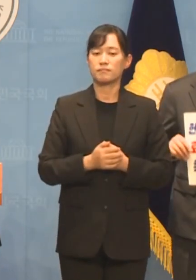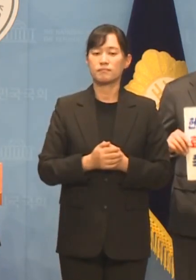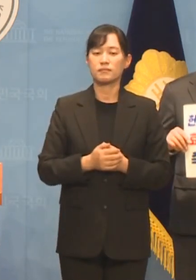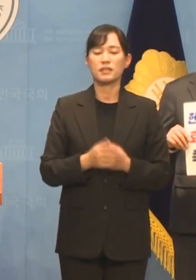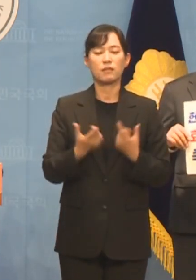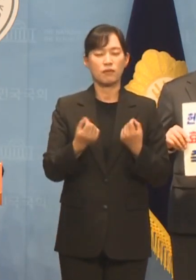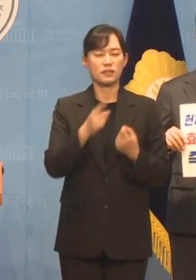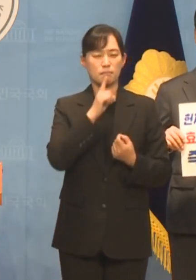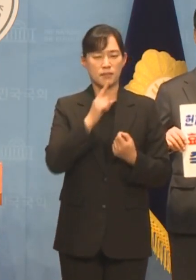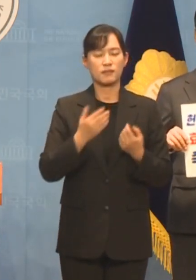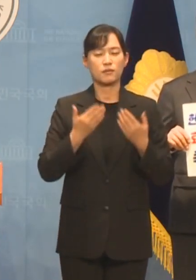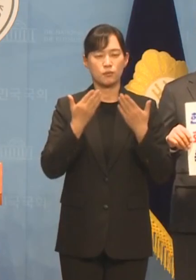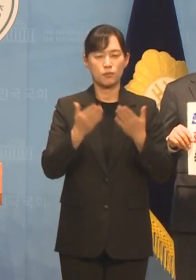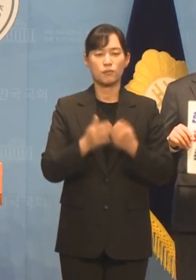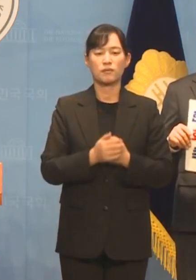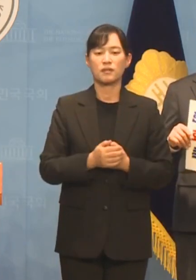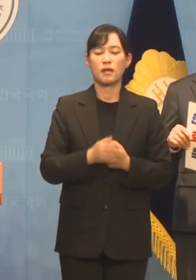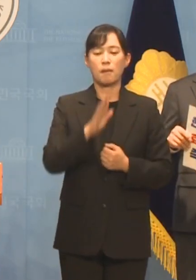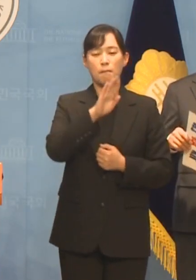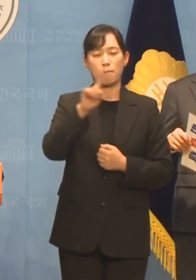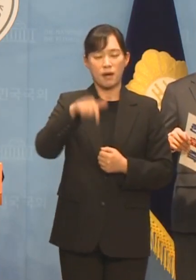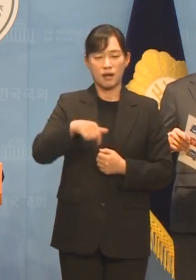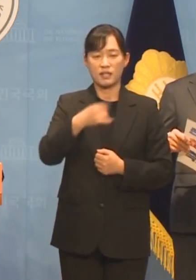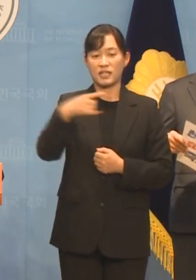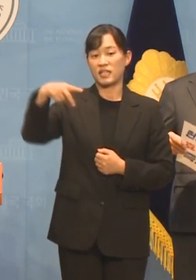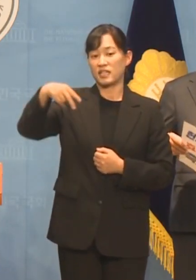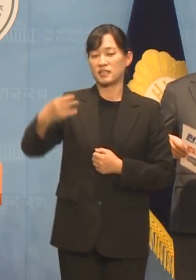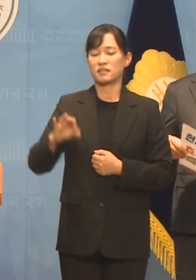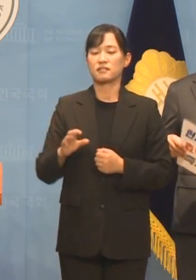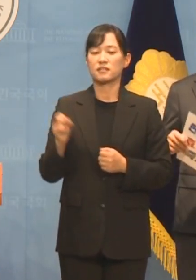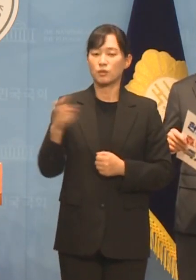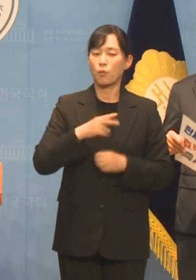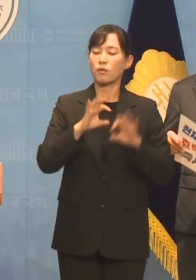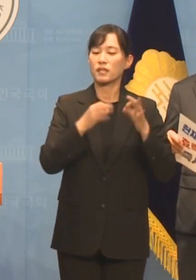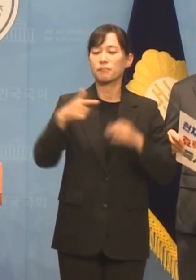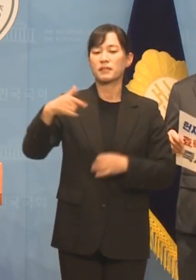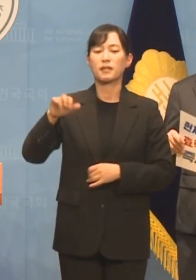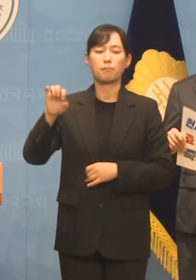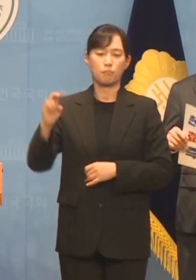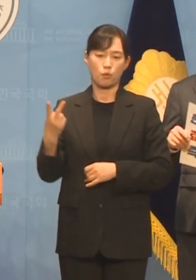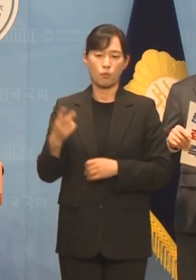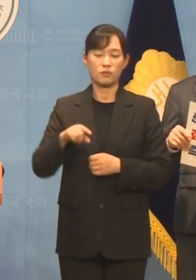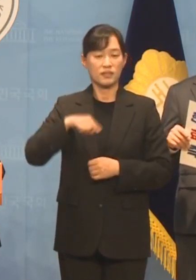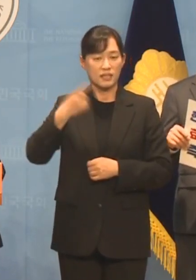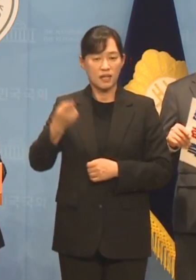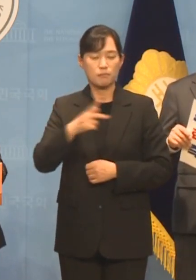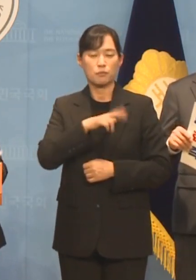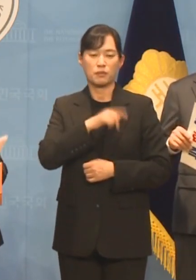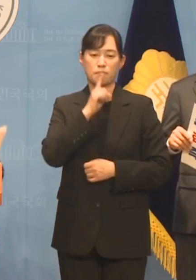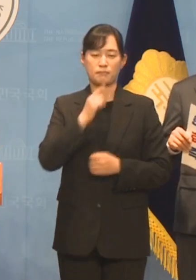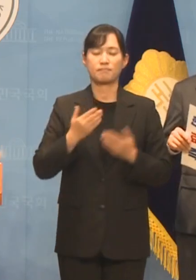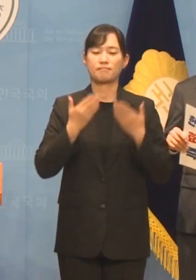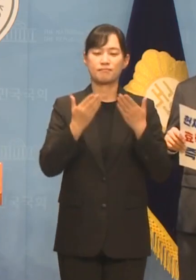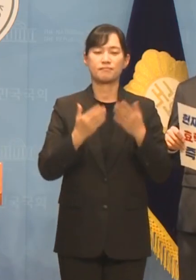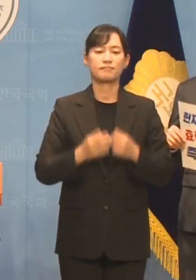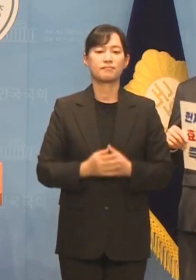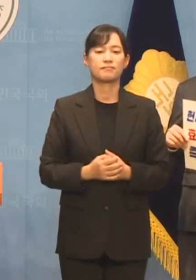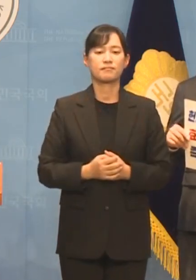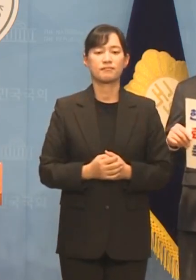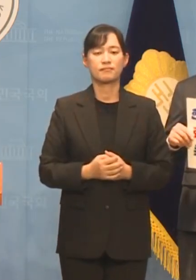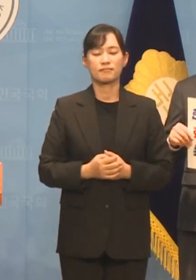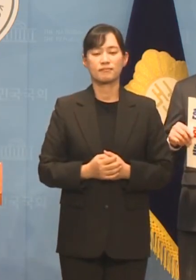이렇게 말씀드렸고, 박희승 의원님, 그리고 김기표 의원님, 그리고 박균택 의원님께서 말씀하시겠습니다.